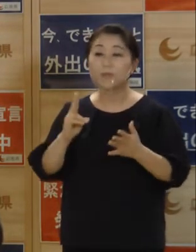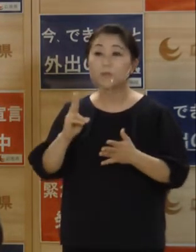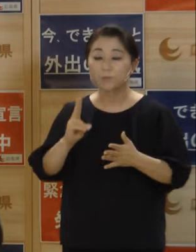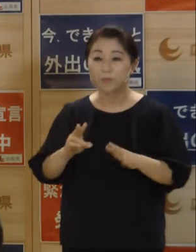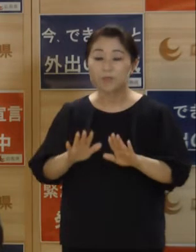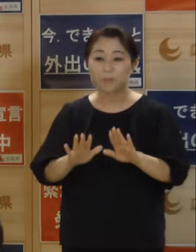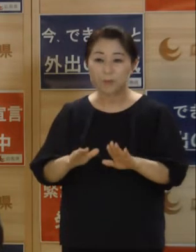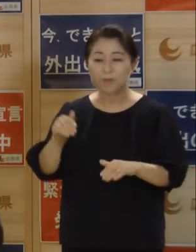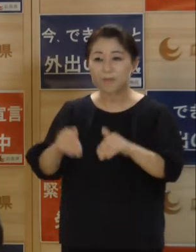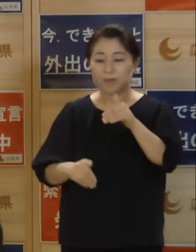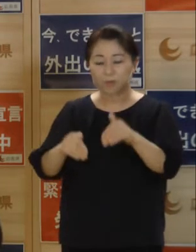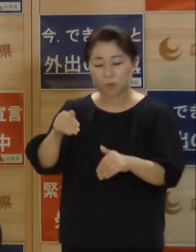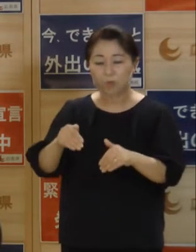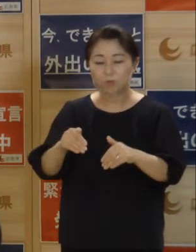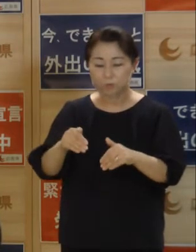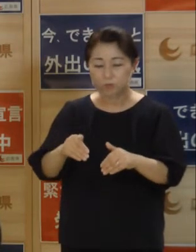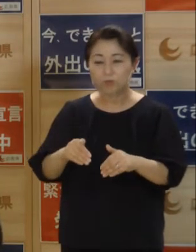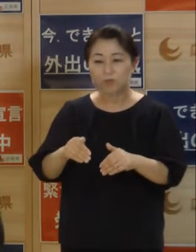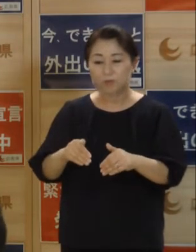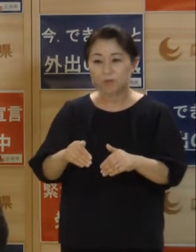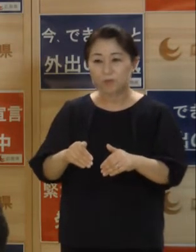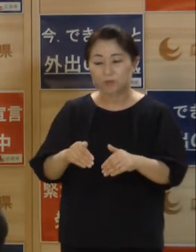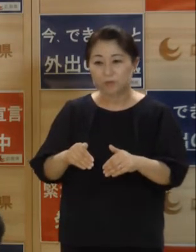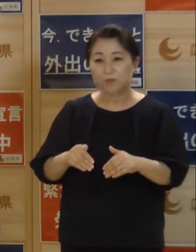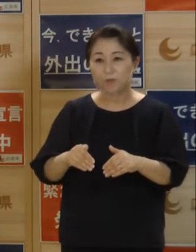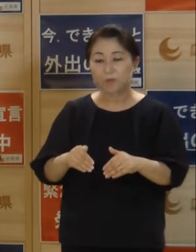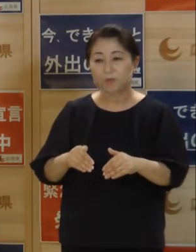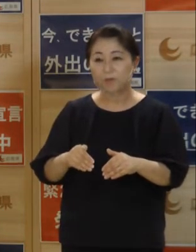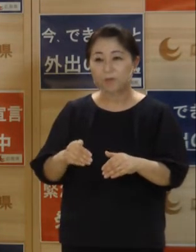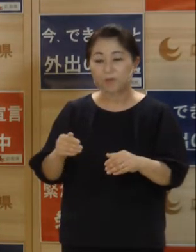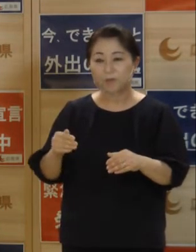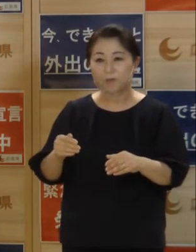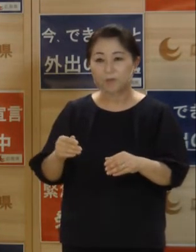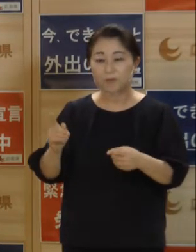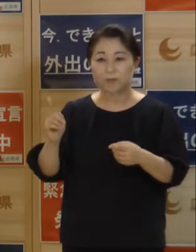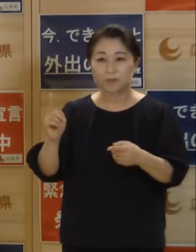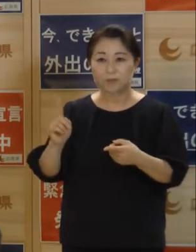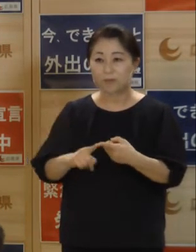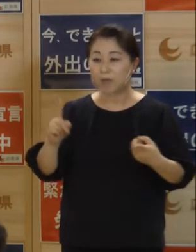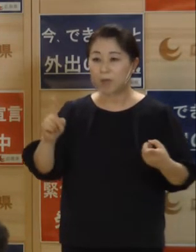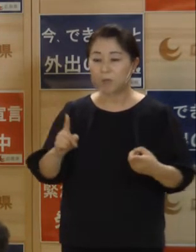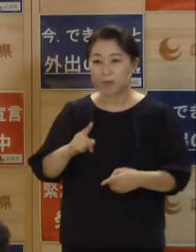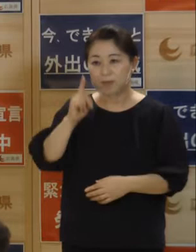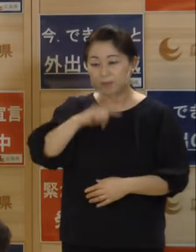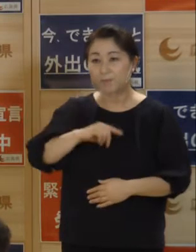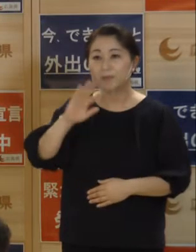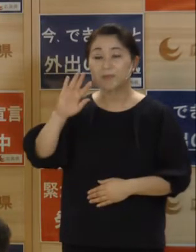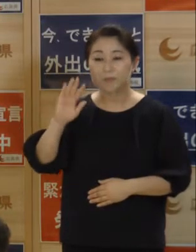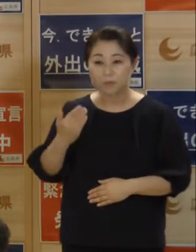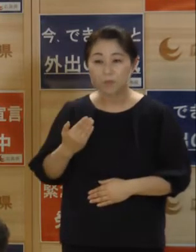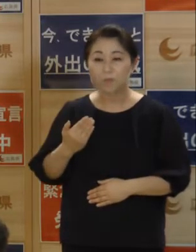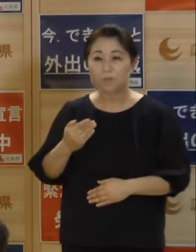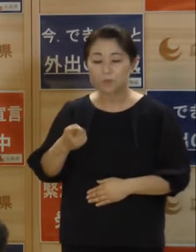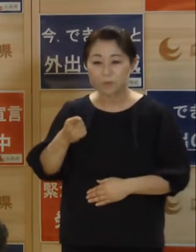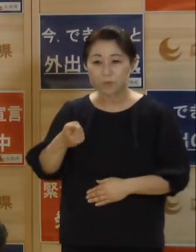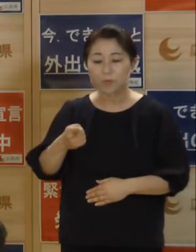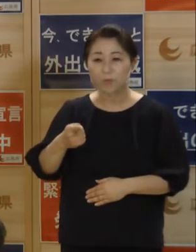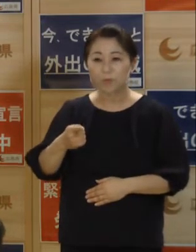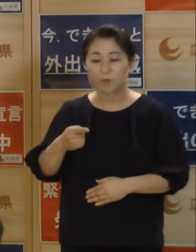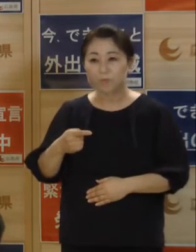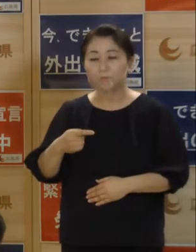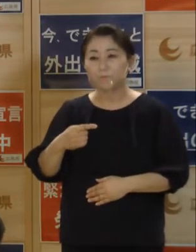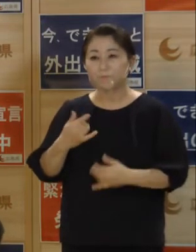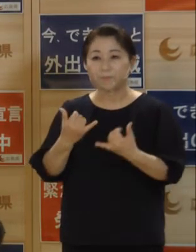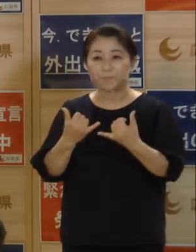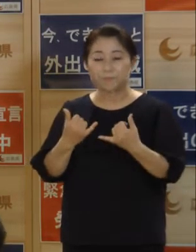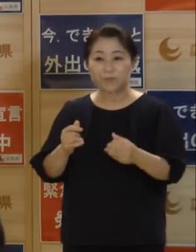に、この注目を浴びてますけれども、まず根本としてはそういう制度が極めてその民主主義を守る上では